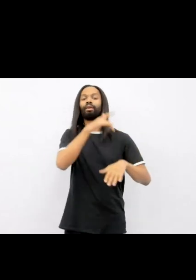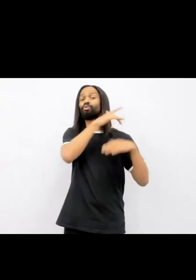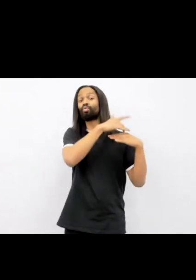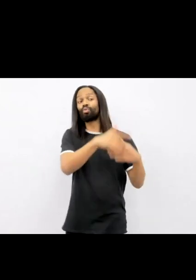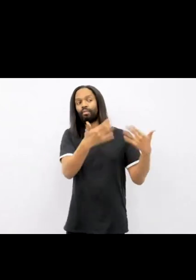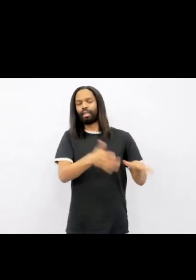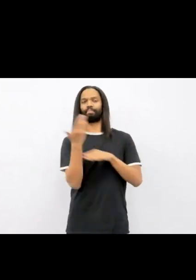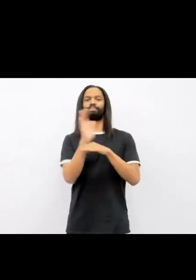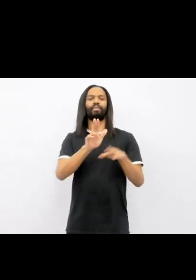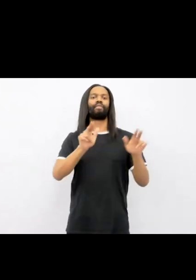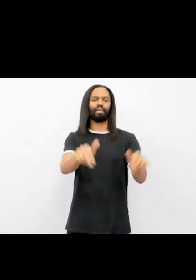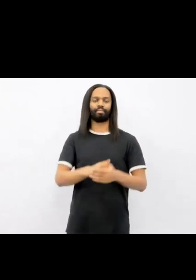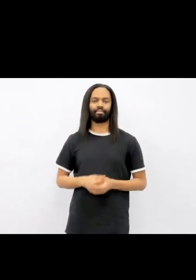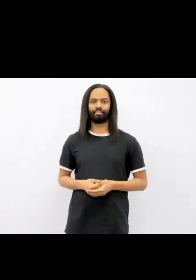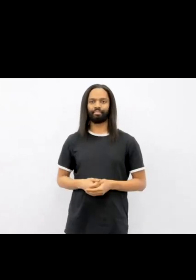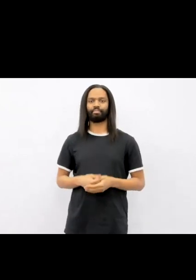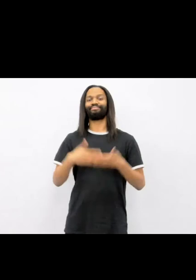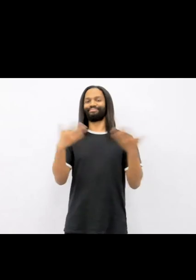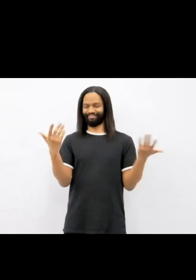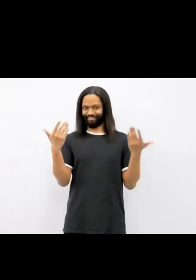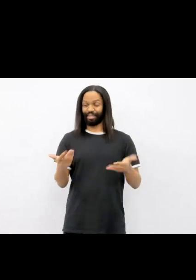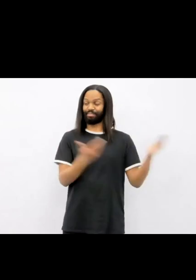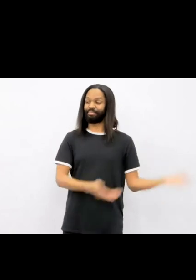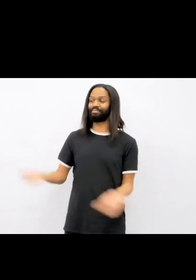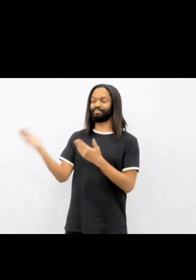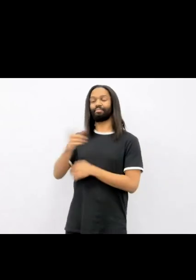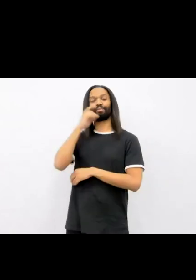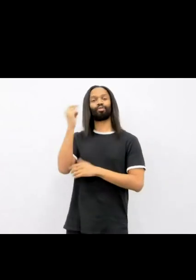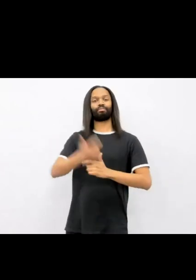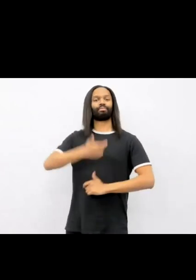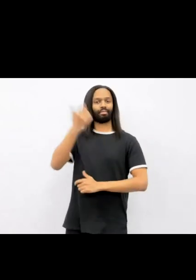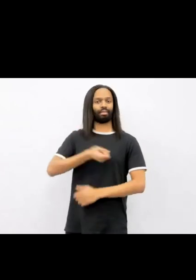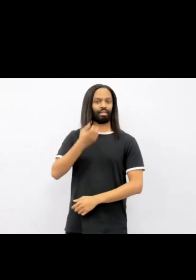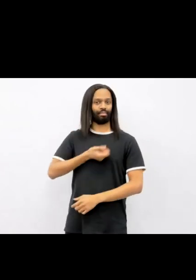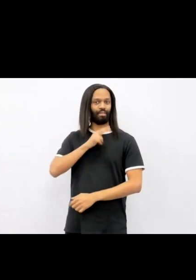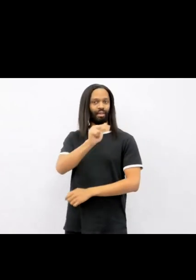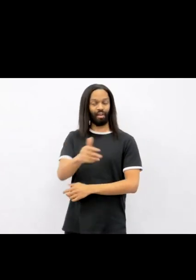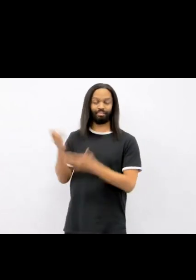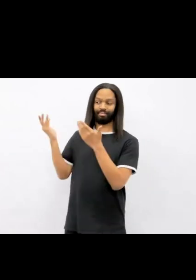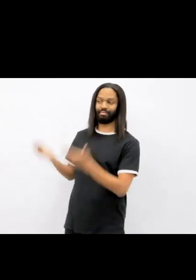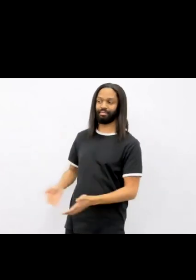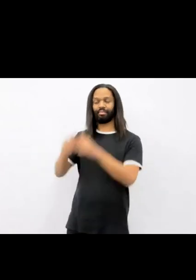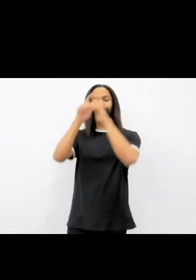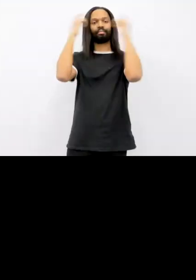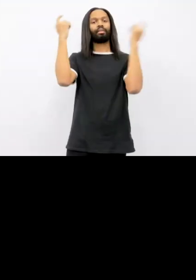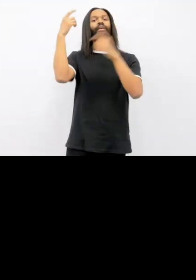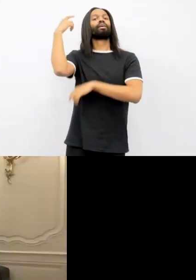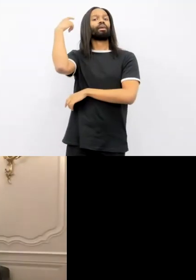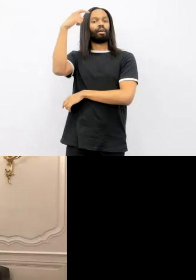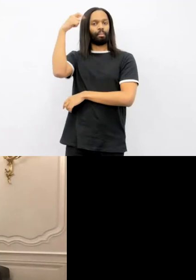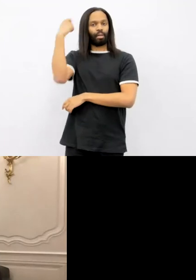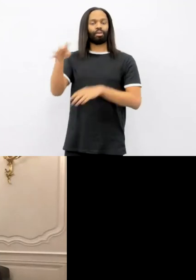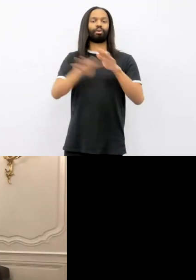Sans plus attendre, je laisse la parole à Mathieu Klein, président de la métropole du Grand Nancy et maire de Nancy,